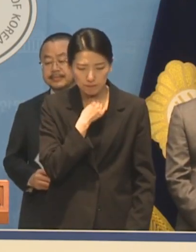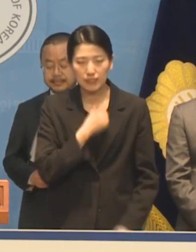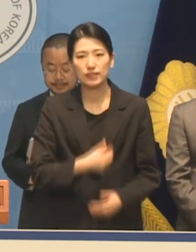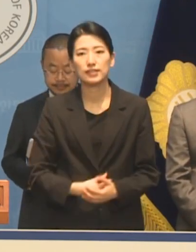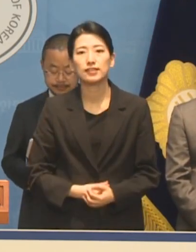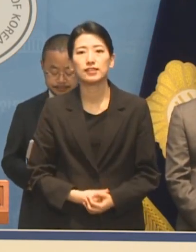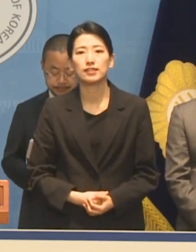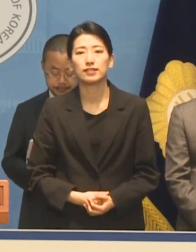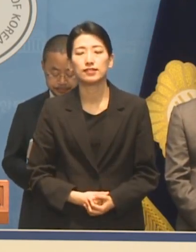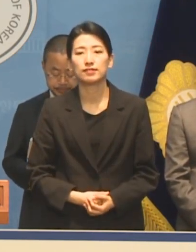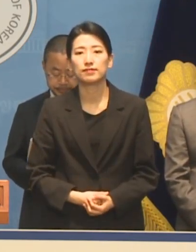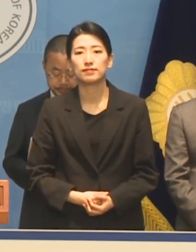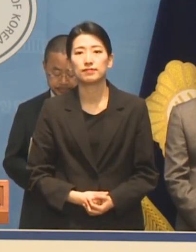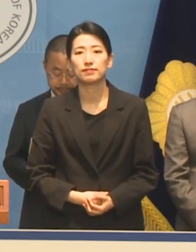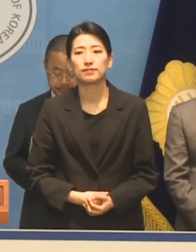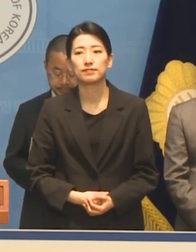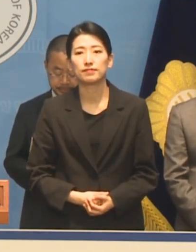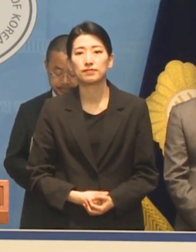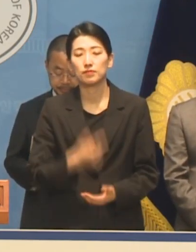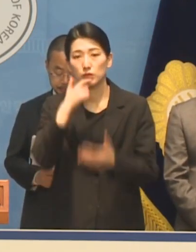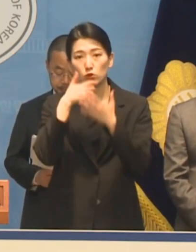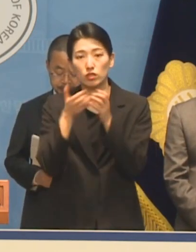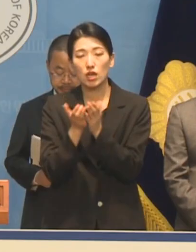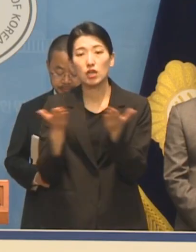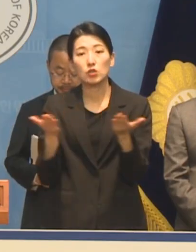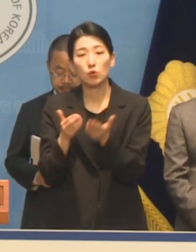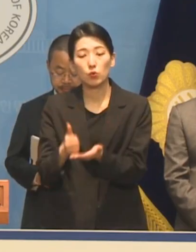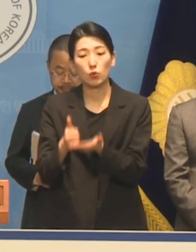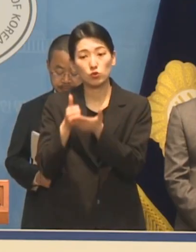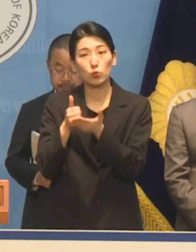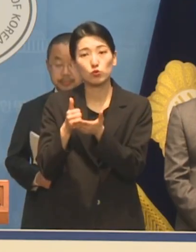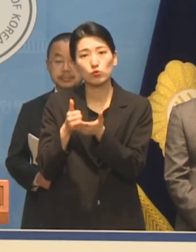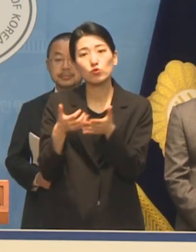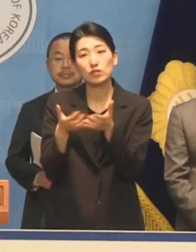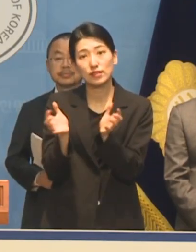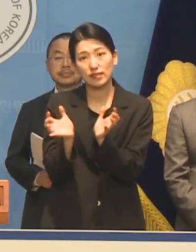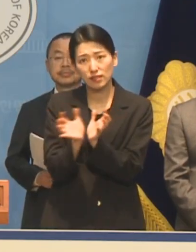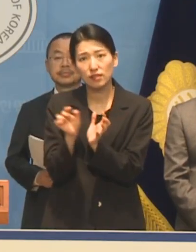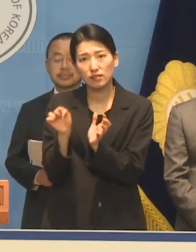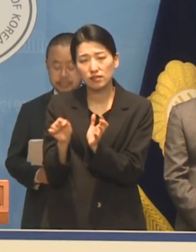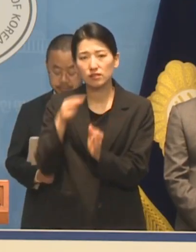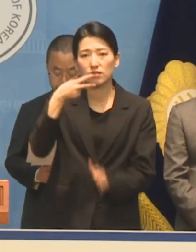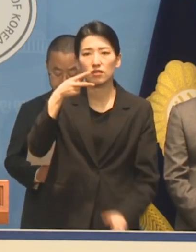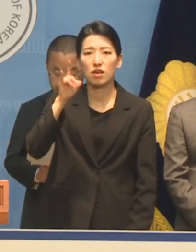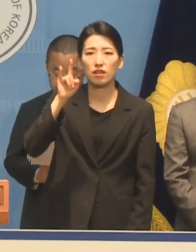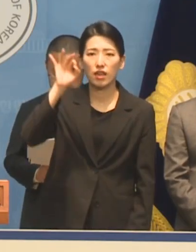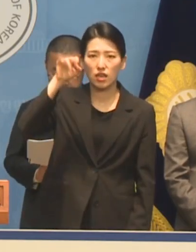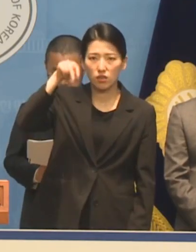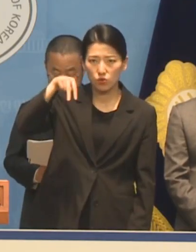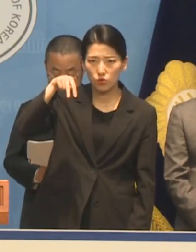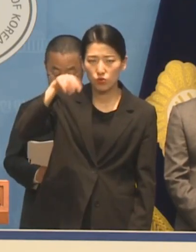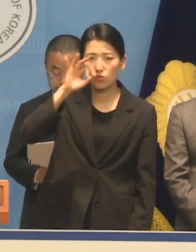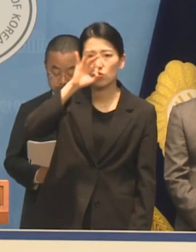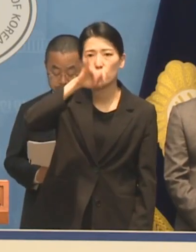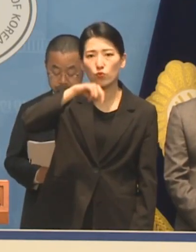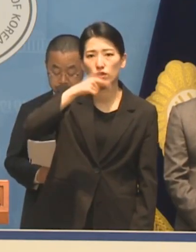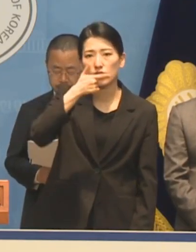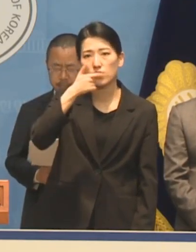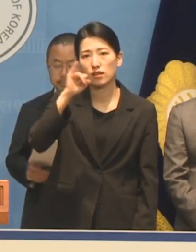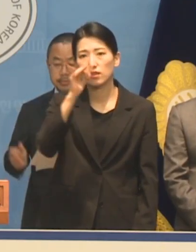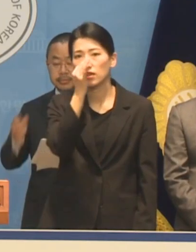기원합니다. 더불어민주당 노동존중 실천단은 대유 위니아의 노동자들이 밀린